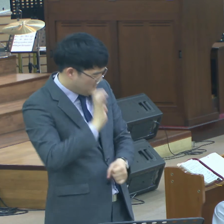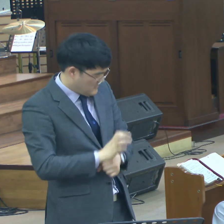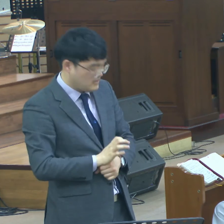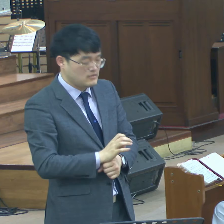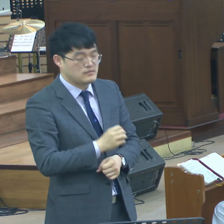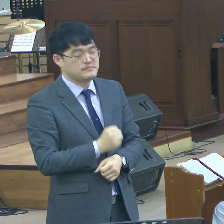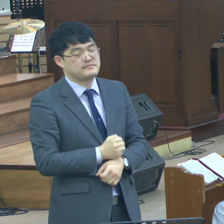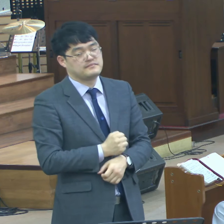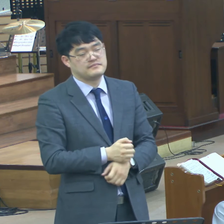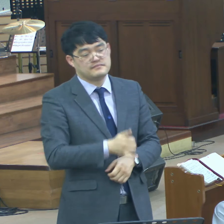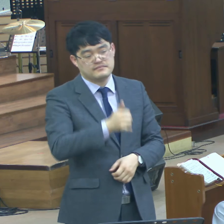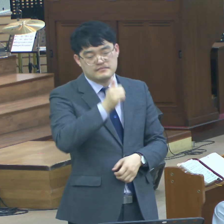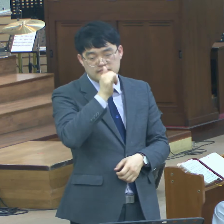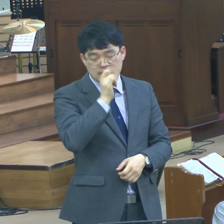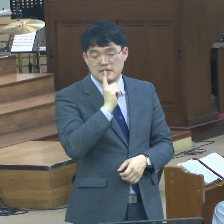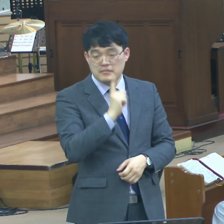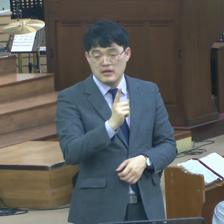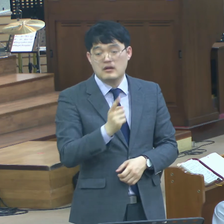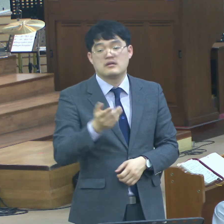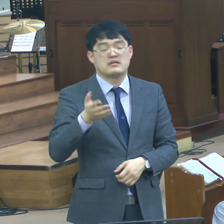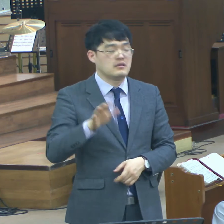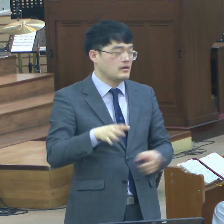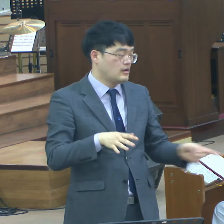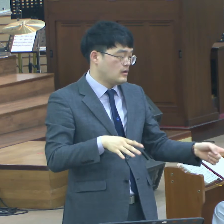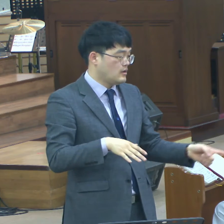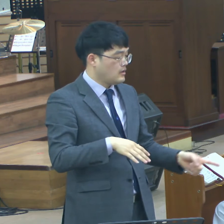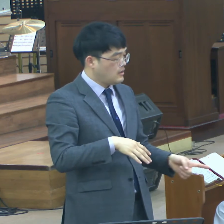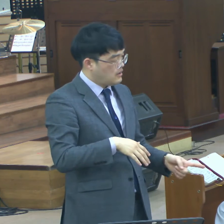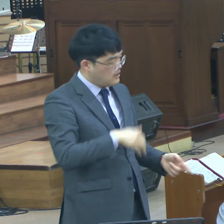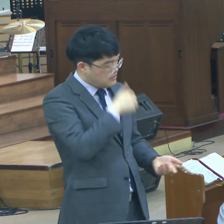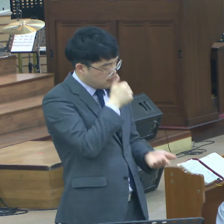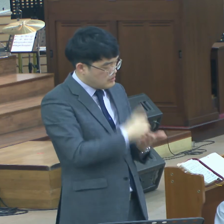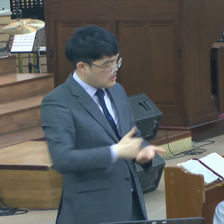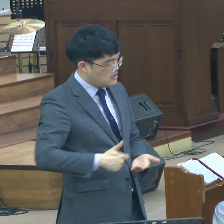그러니까 예루살렘을 멸망시키는 거예요.